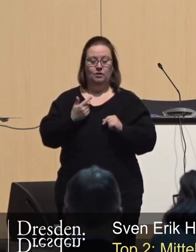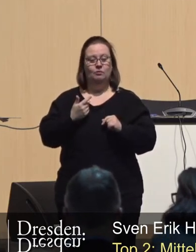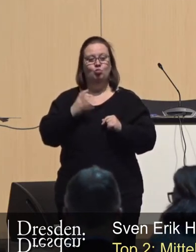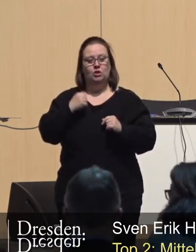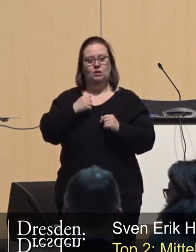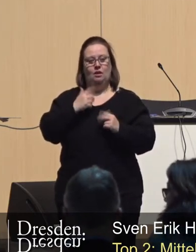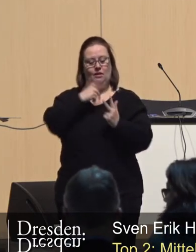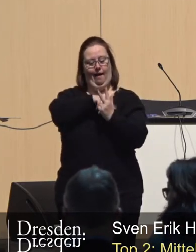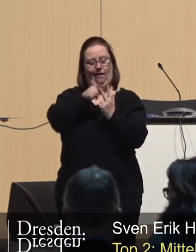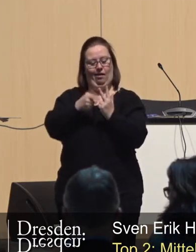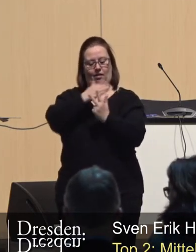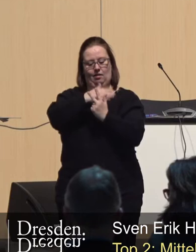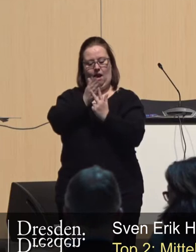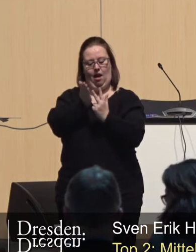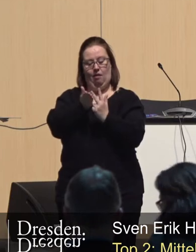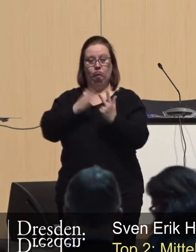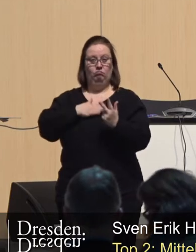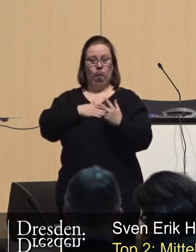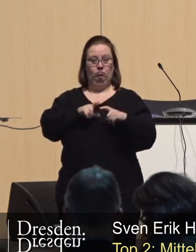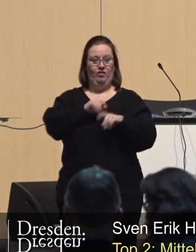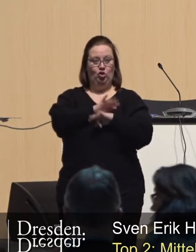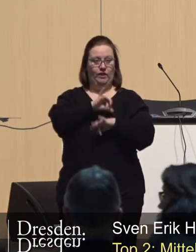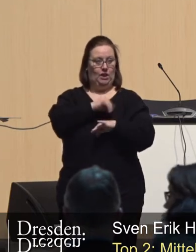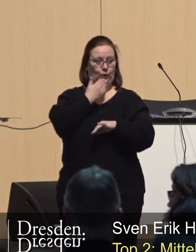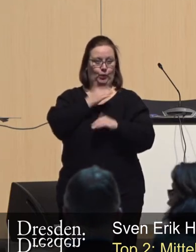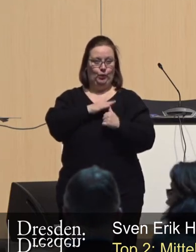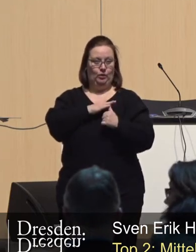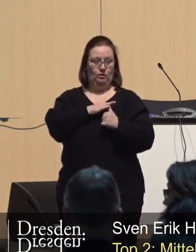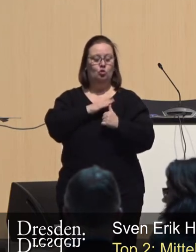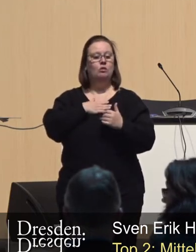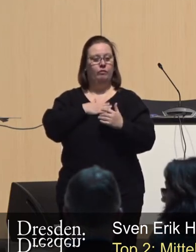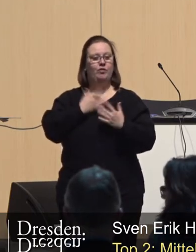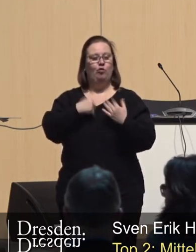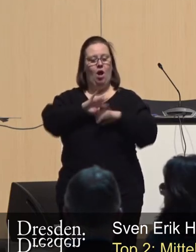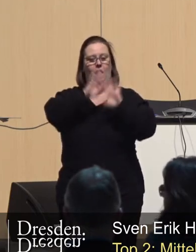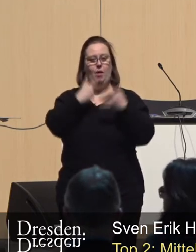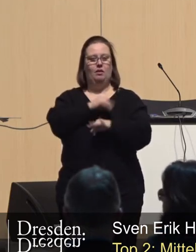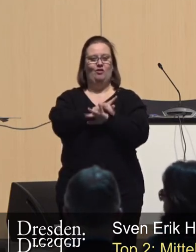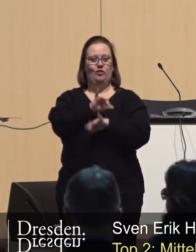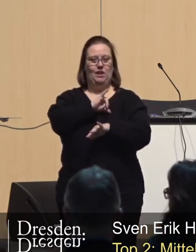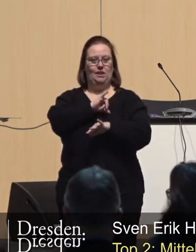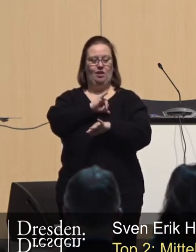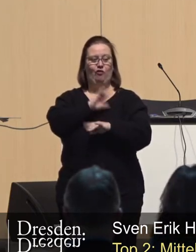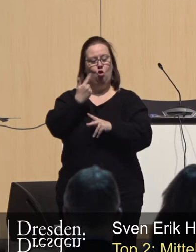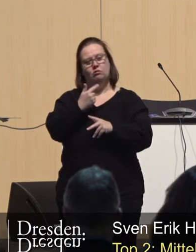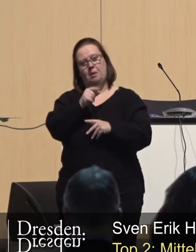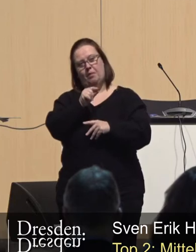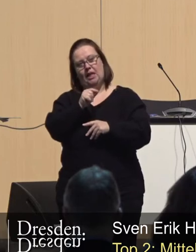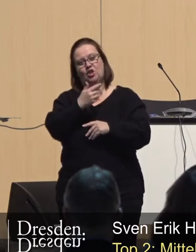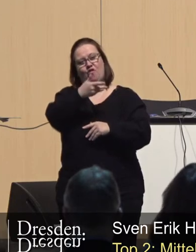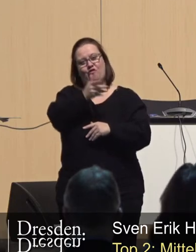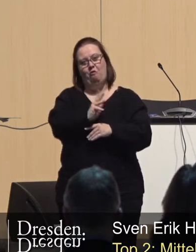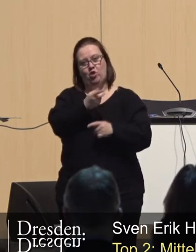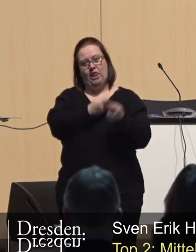zu teilen. Erstens mal stehe ich nicht für mein eigenes wirtschaftliches Interesse, sondern ich stehe für das wirtschaftliche Interesse von mindestens